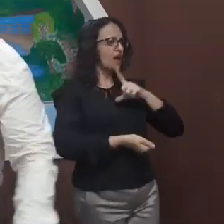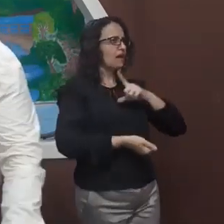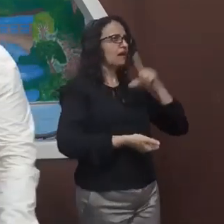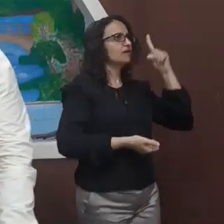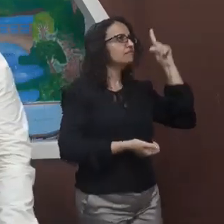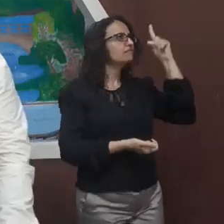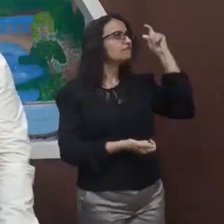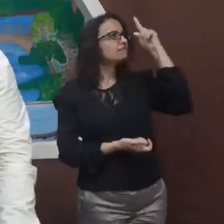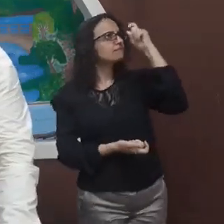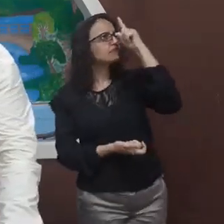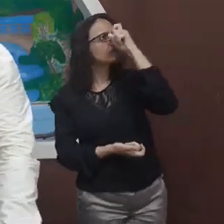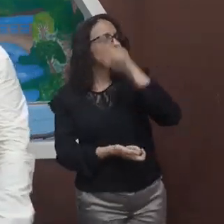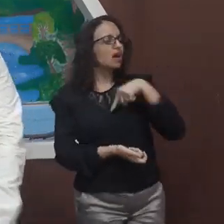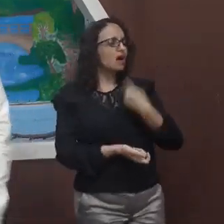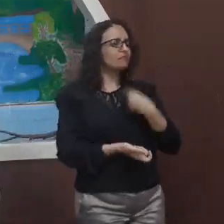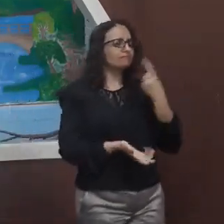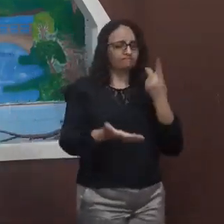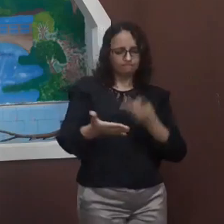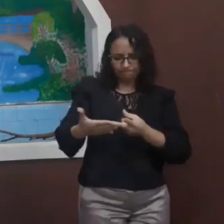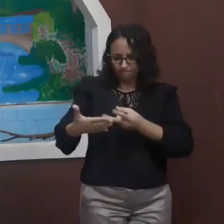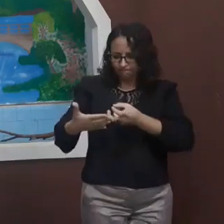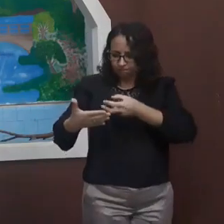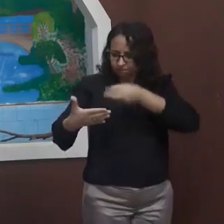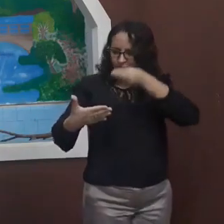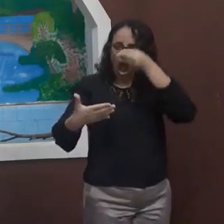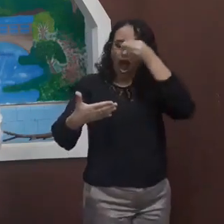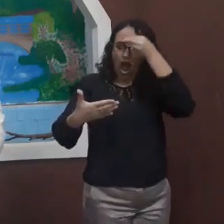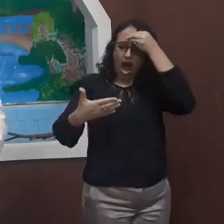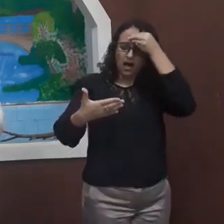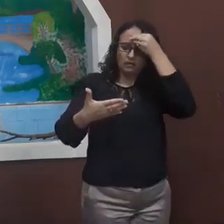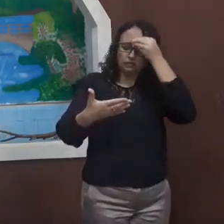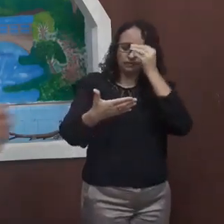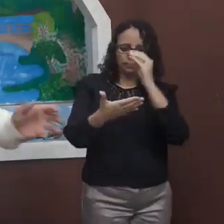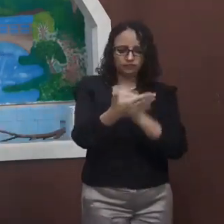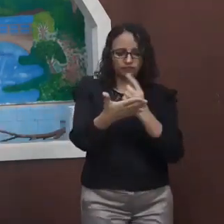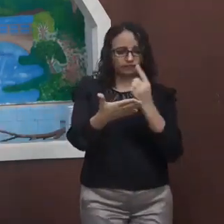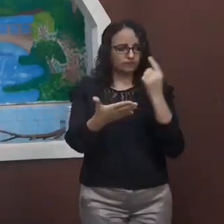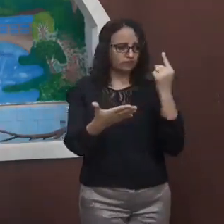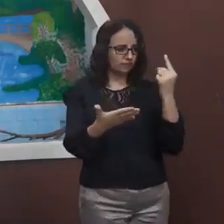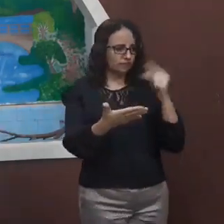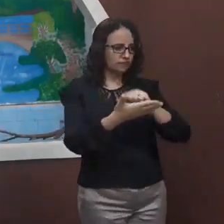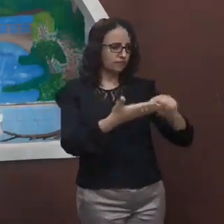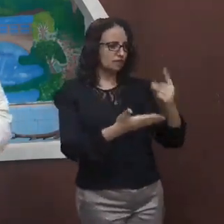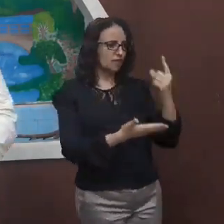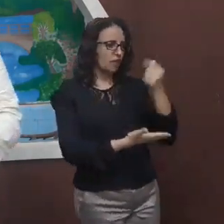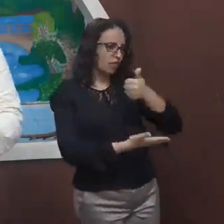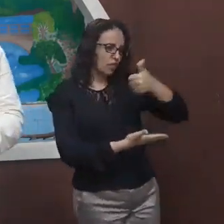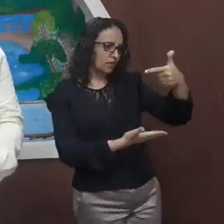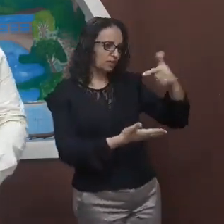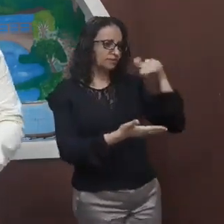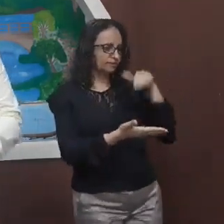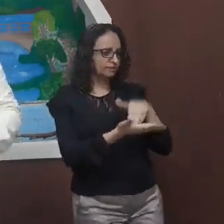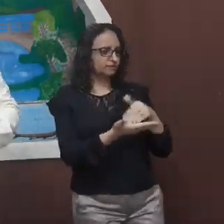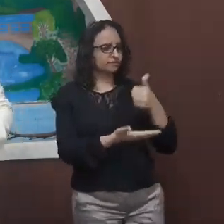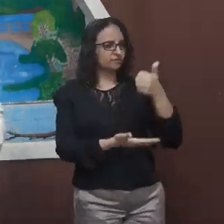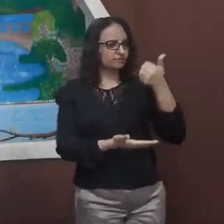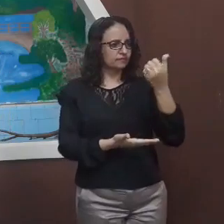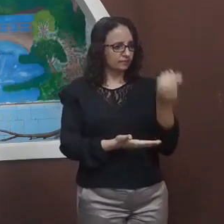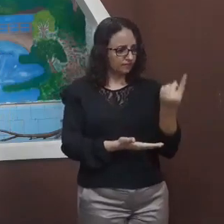dificuldade. Nós vimos aqui no texto de Tiago capítulo 1, versículo 12 a 16.